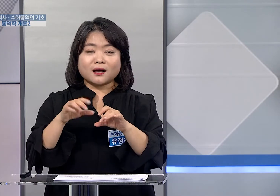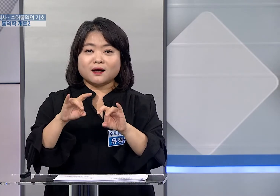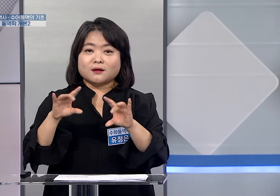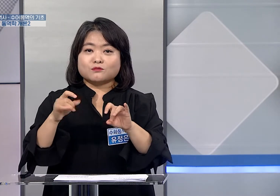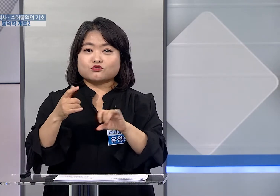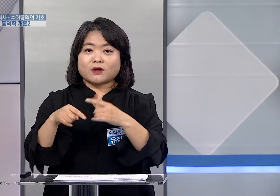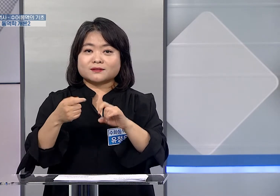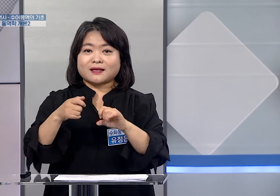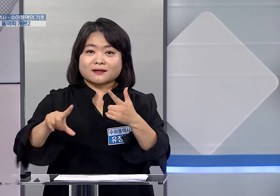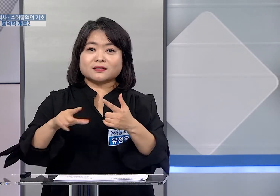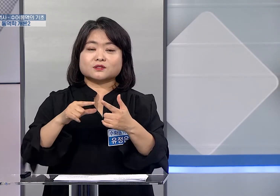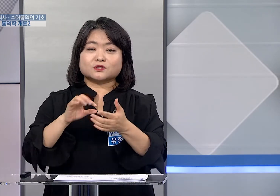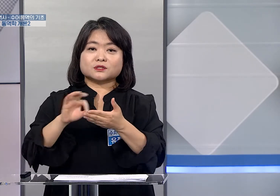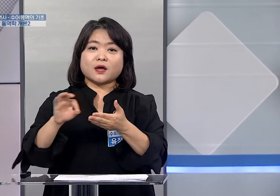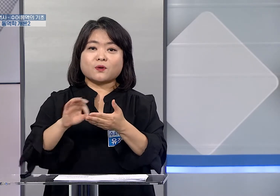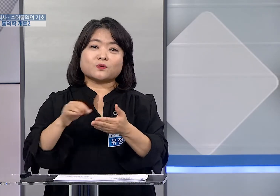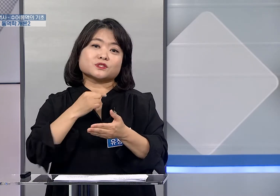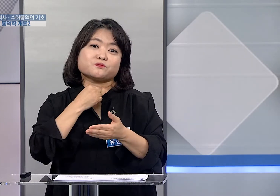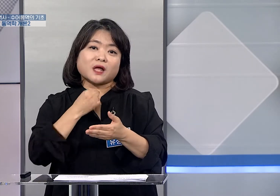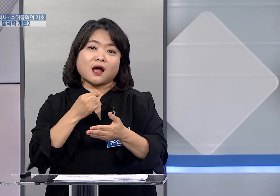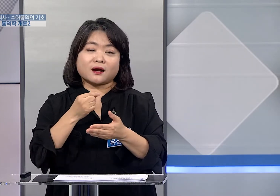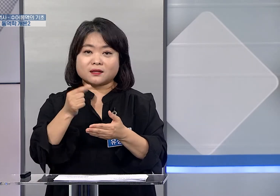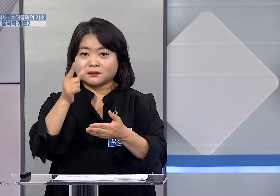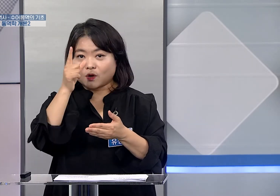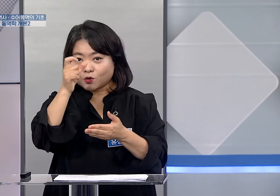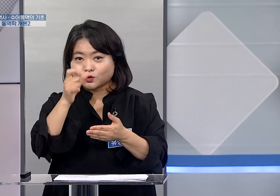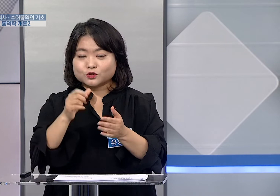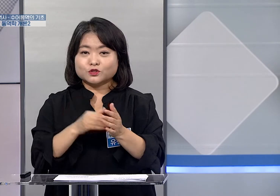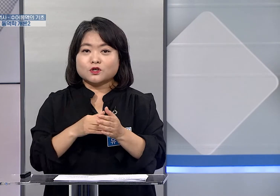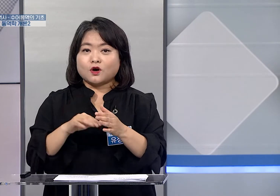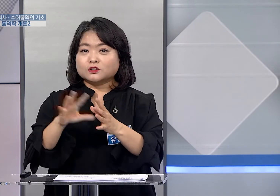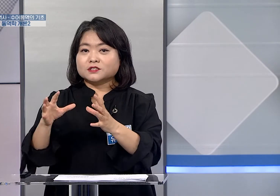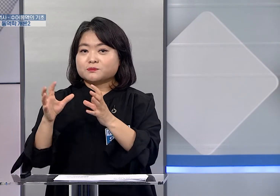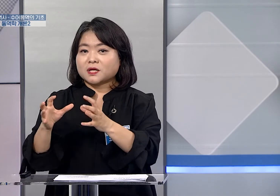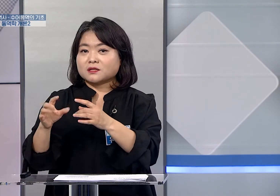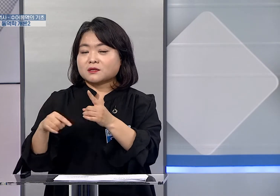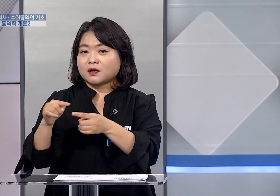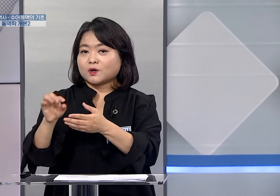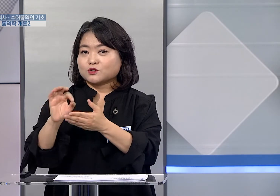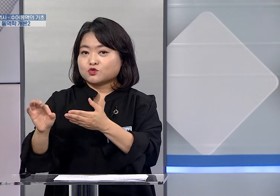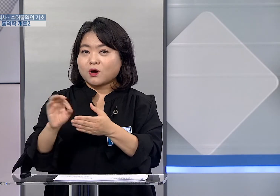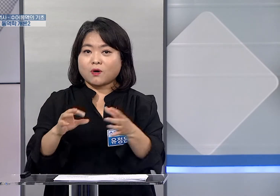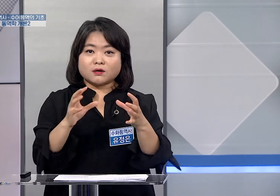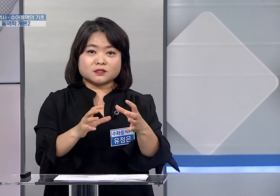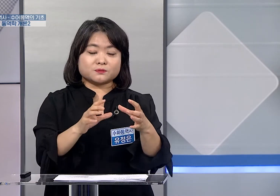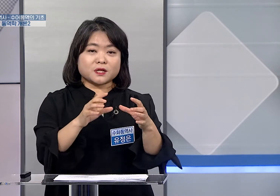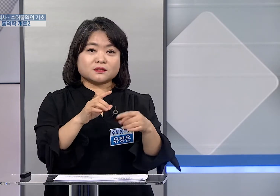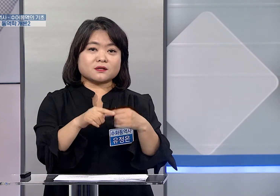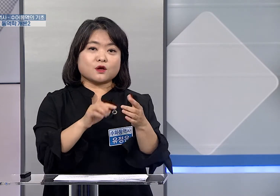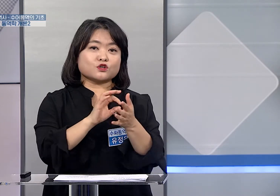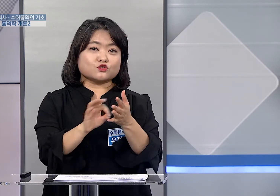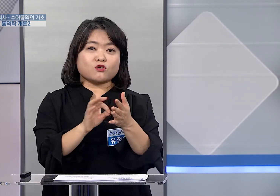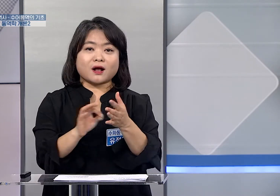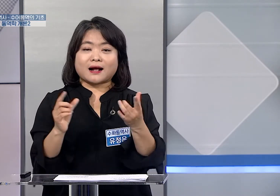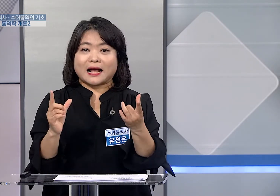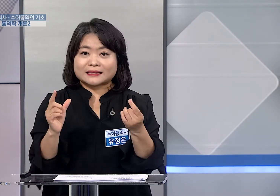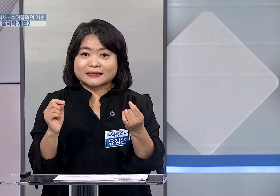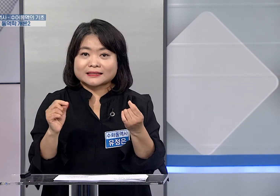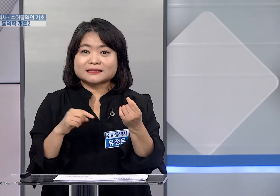수화를 다르게 사용하고 싶다라는 걸로 어느 집단에서 사용하는 수화와 어느 집단에서 사용하는 수화가 같은